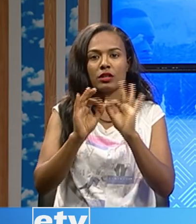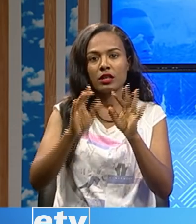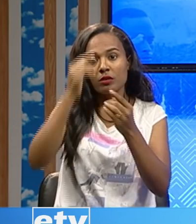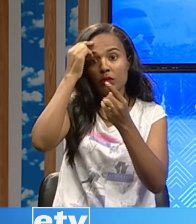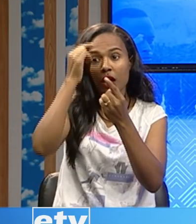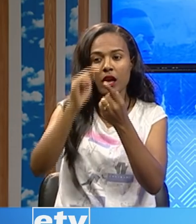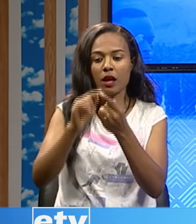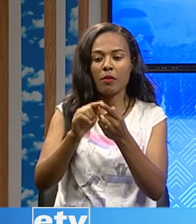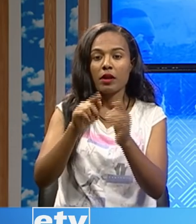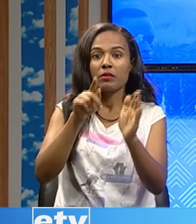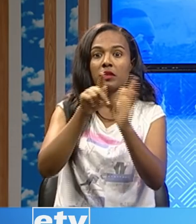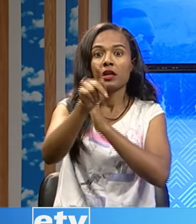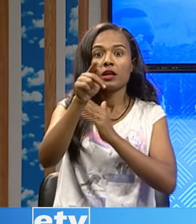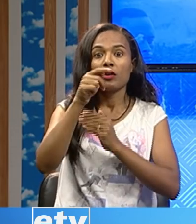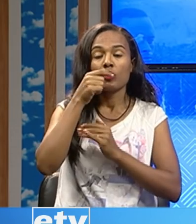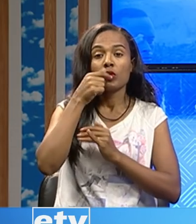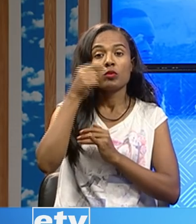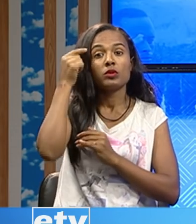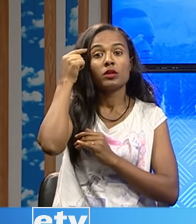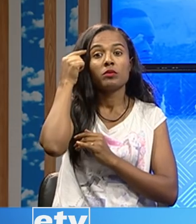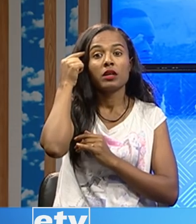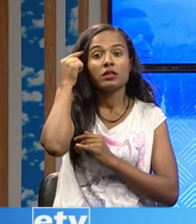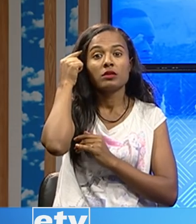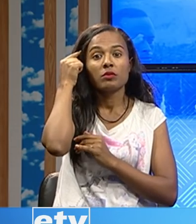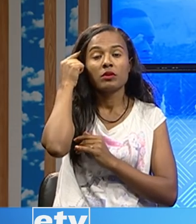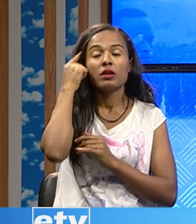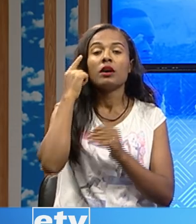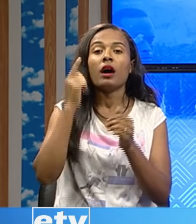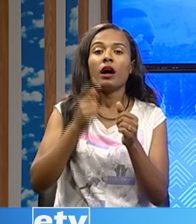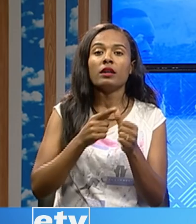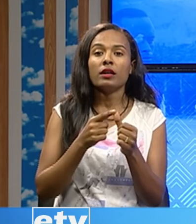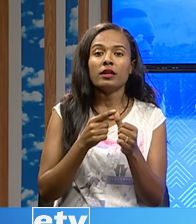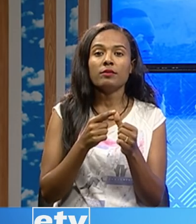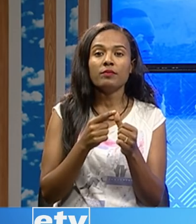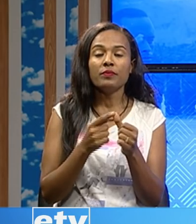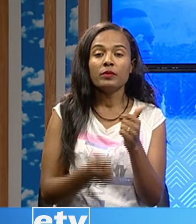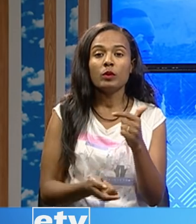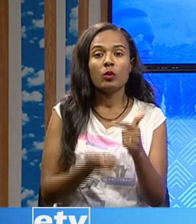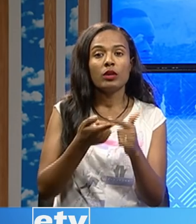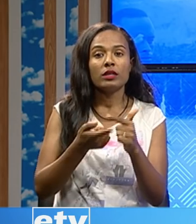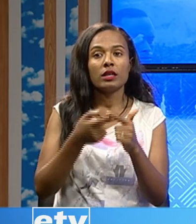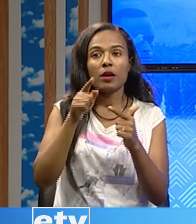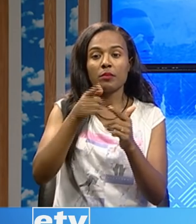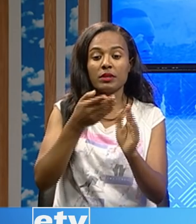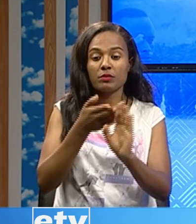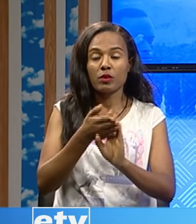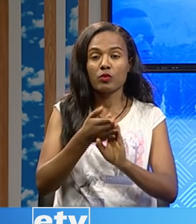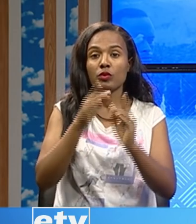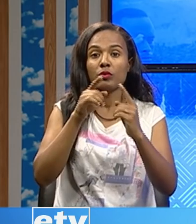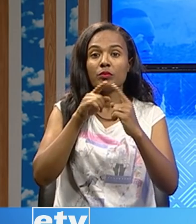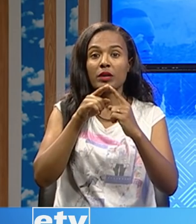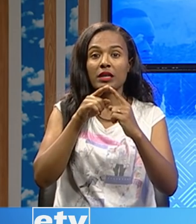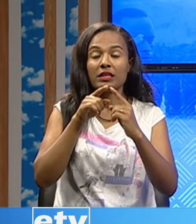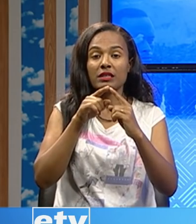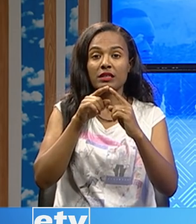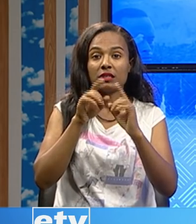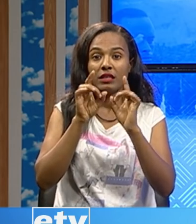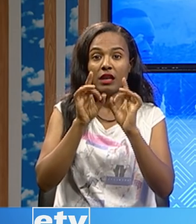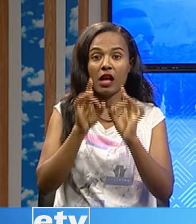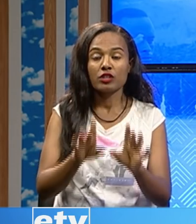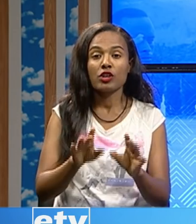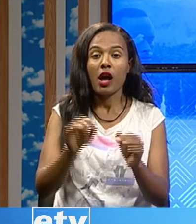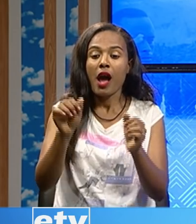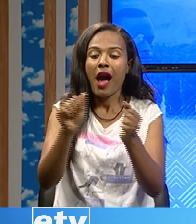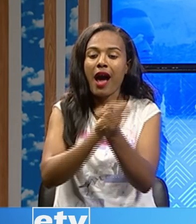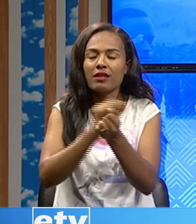ነው የምትገደለው ተብሎ ስለሚወሰድ ማለት አንድ ሁለተኛ በዛ በኩል በጥላቻ አጥፋ